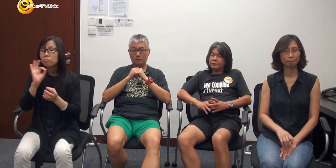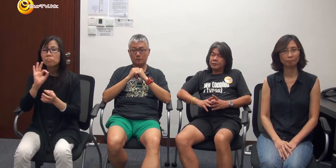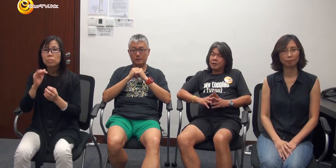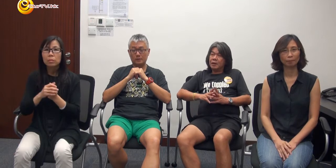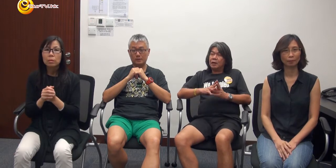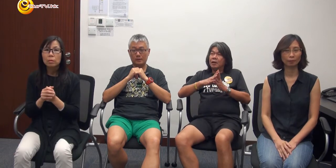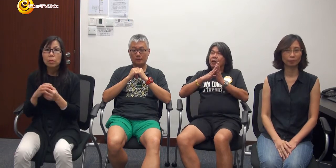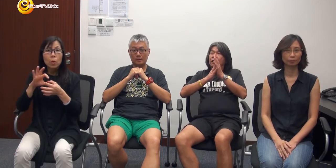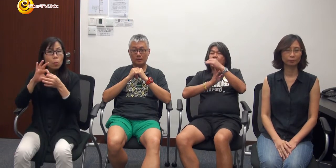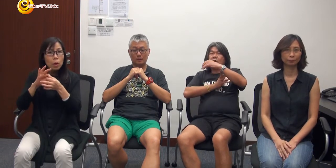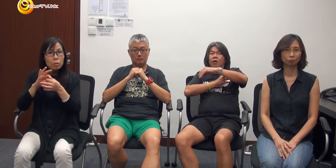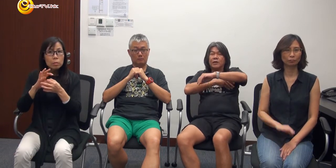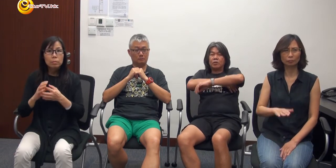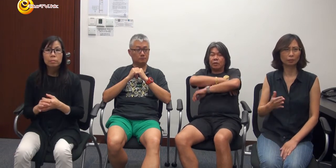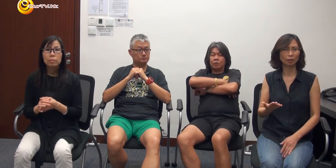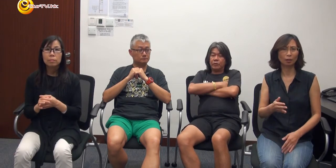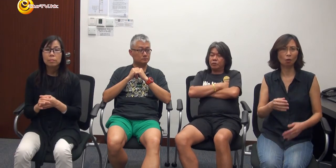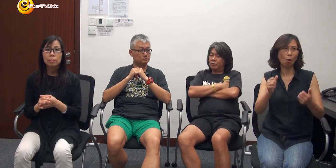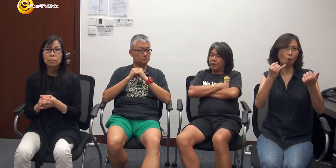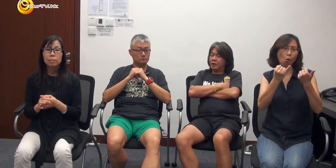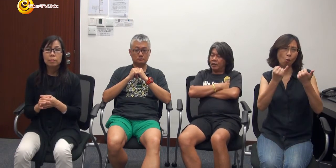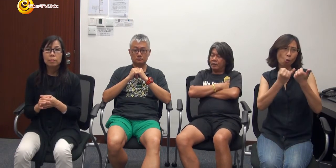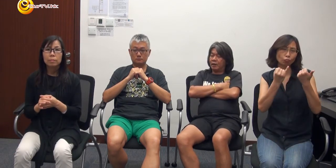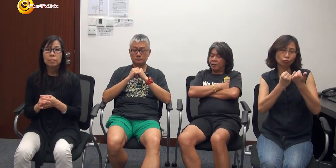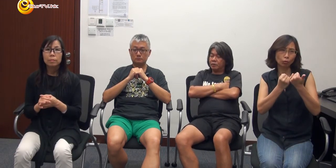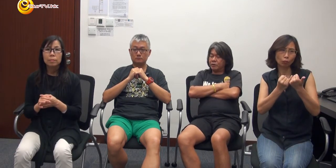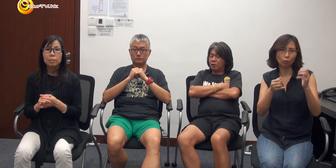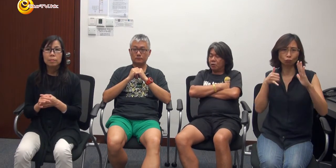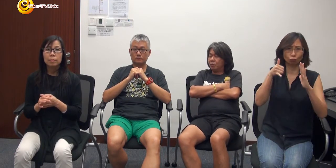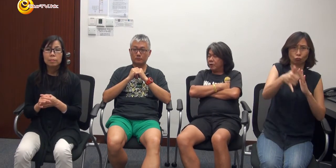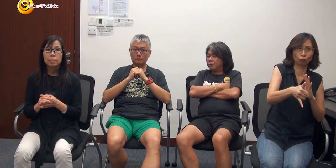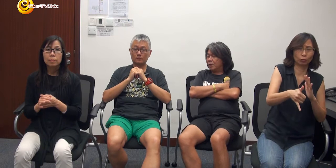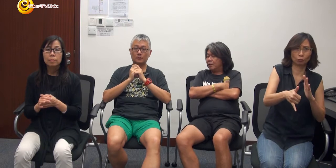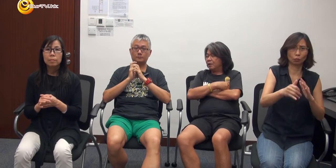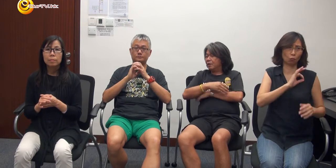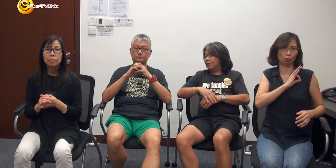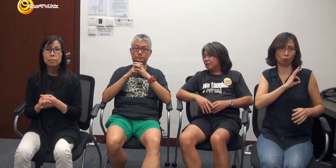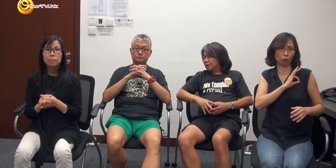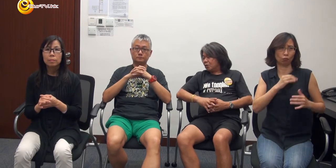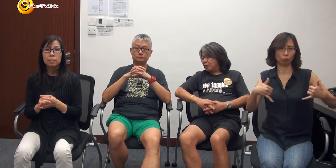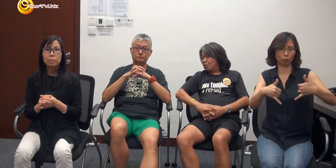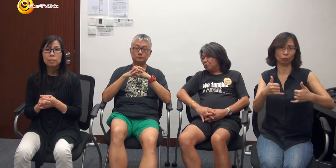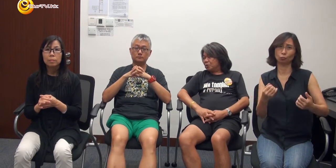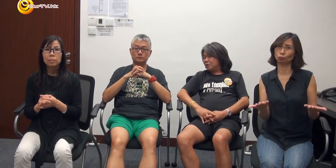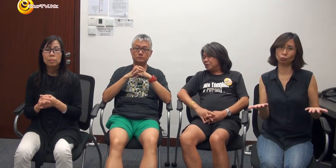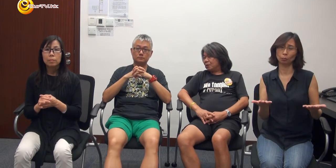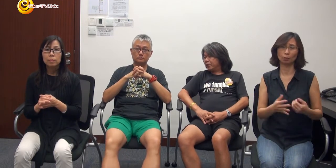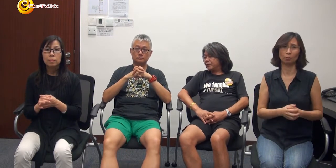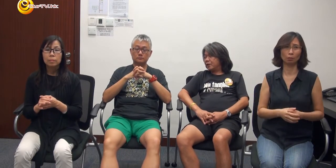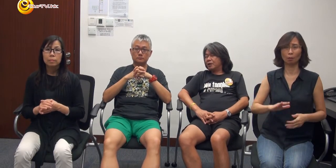關鍵一樣嘢就係話， 咁但係嗰啲學生衝入個會議度做咩咧？係阻止佢開會啊，亦或係個結果唔滿意先入去咧？即